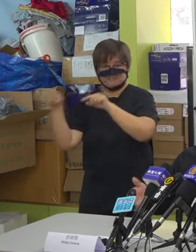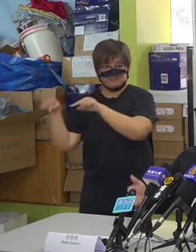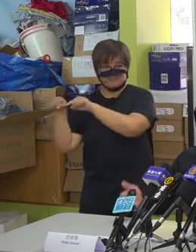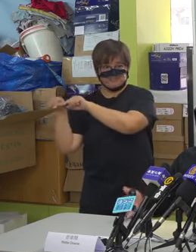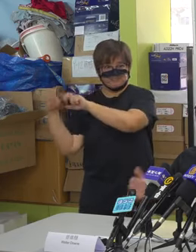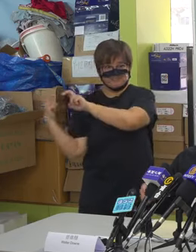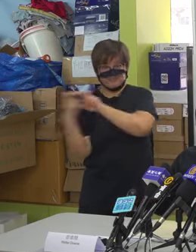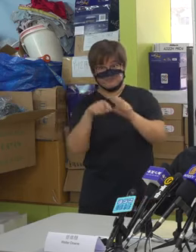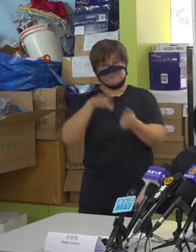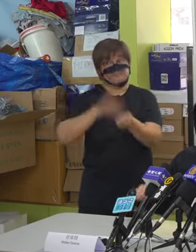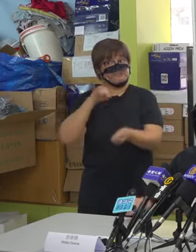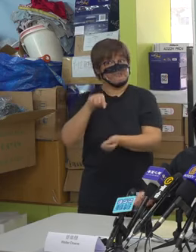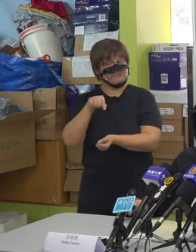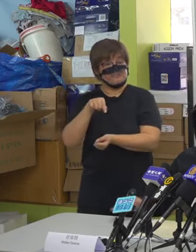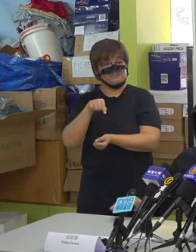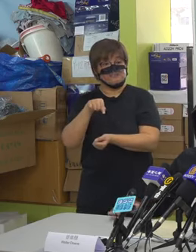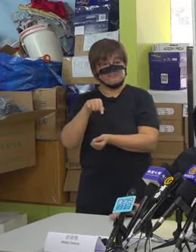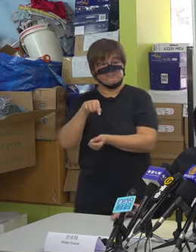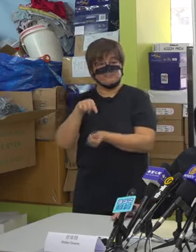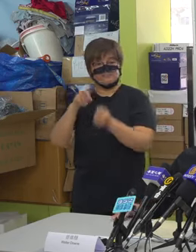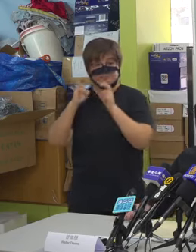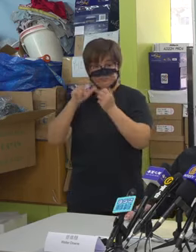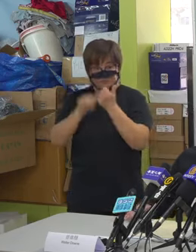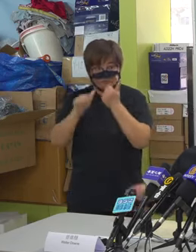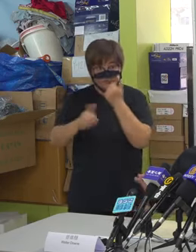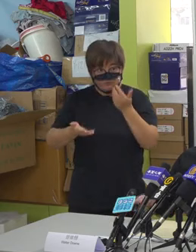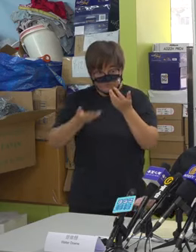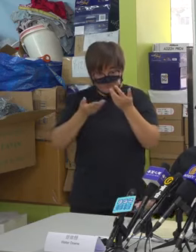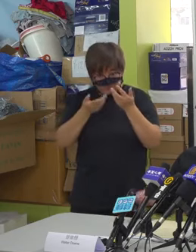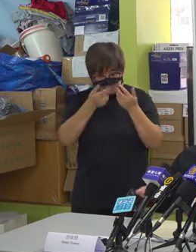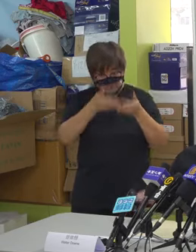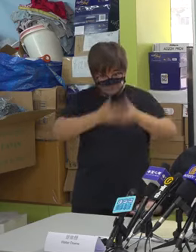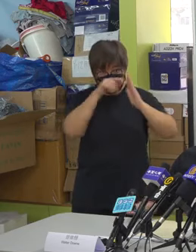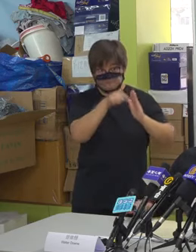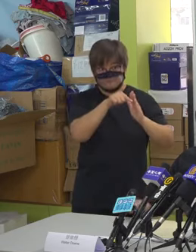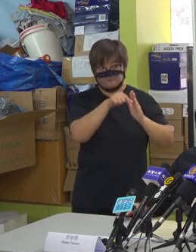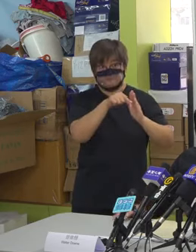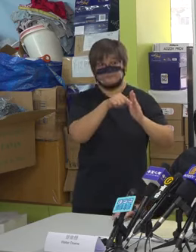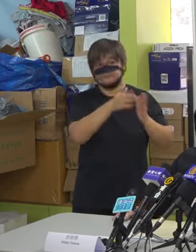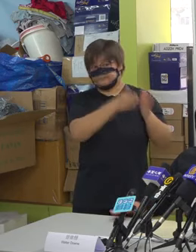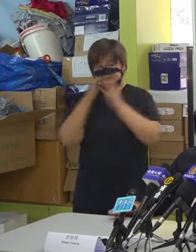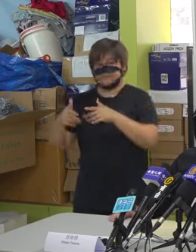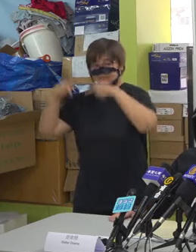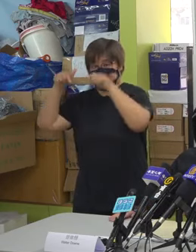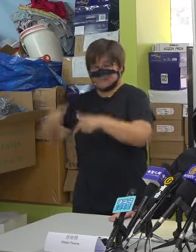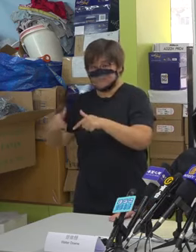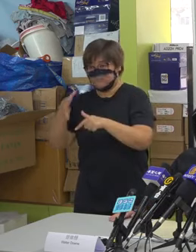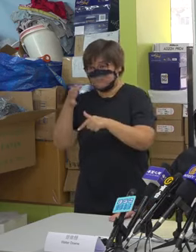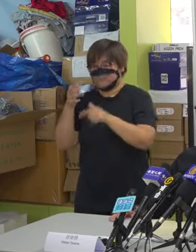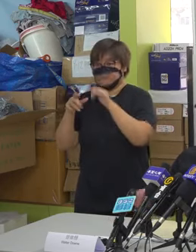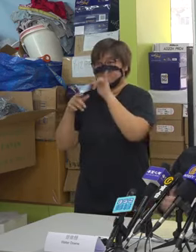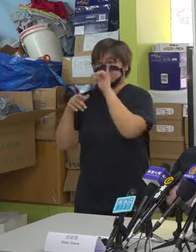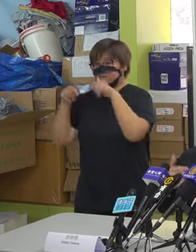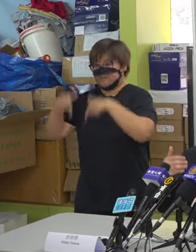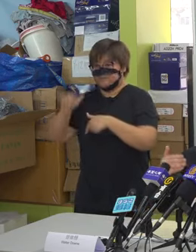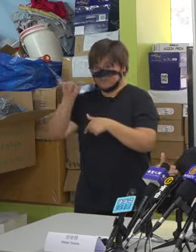立調查條例，但她選擇不敢做，要意味到林鄭月娥是選擇不敢做的前提之下，我